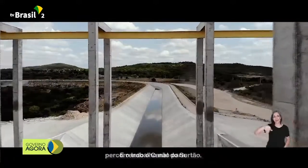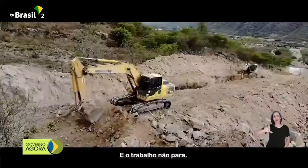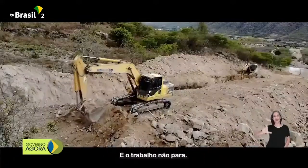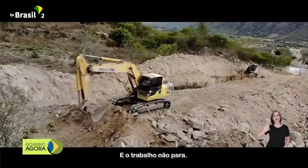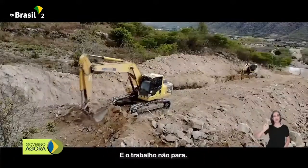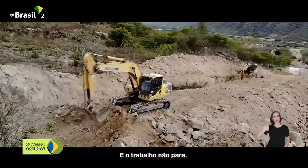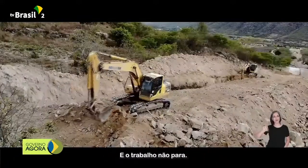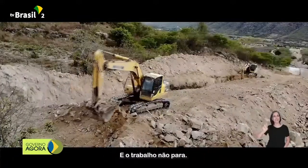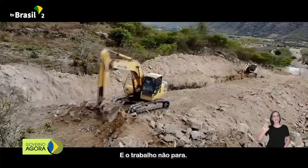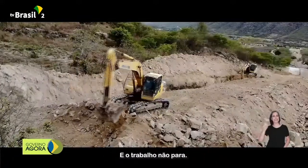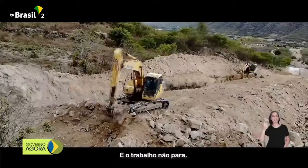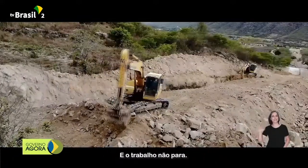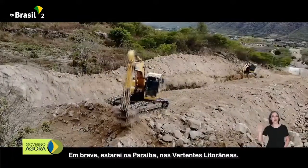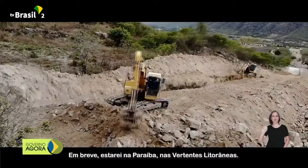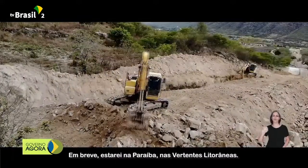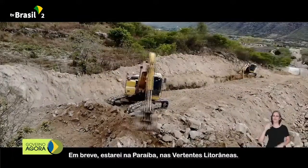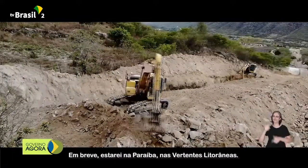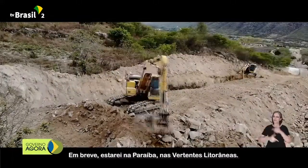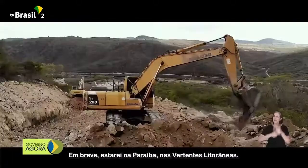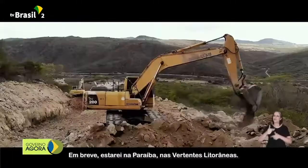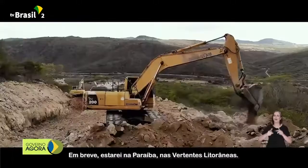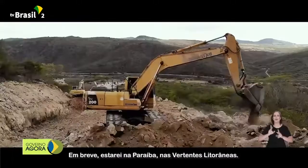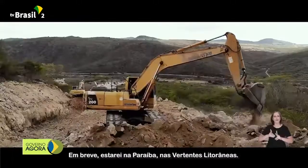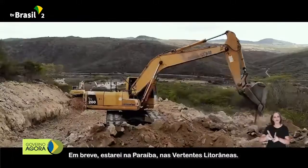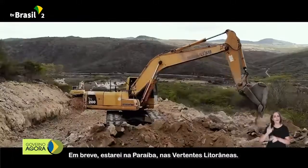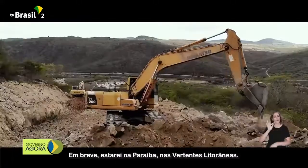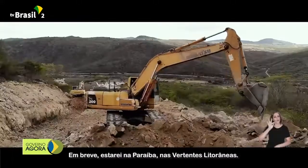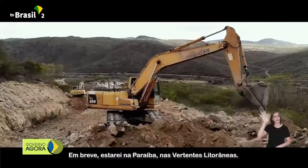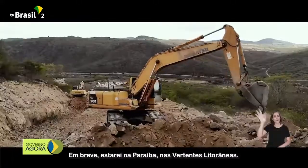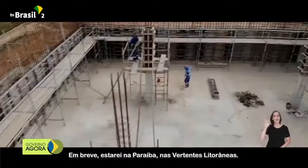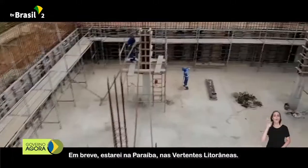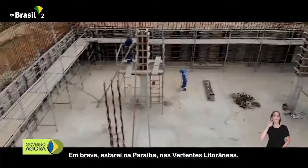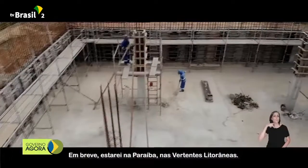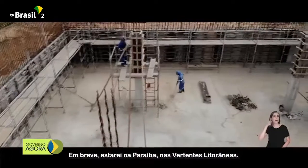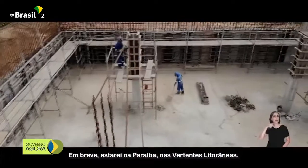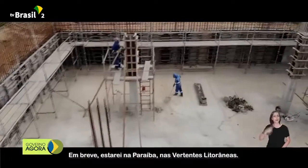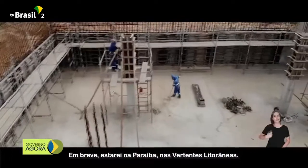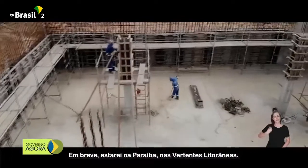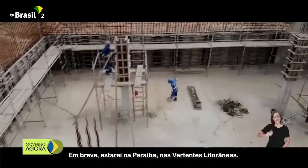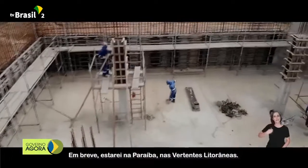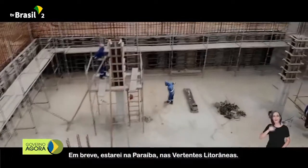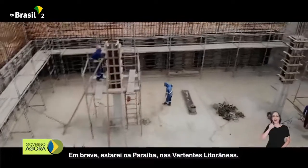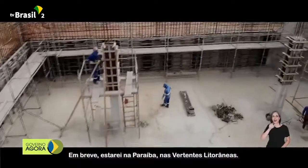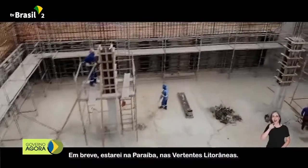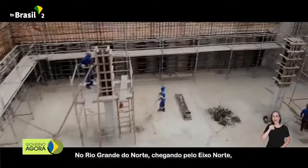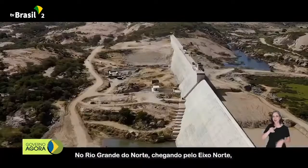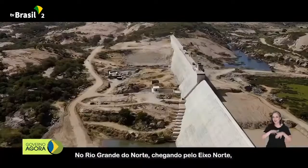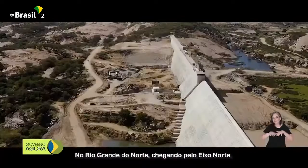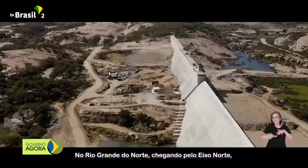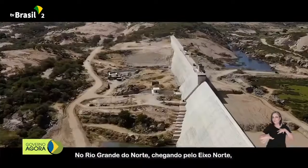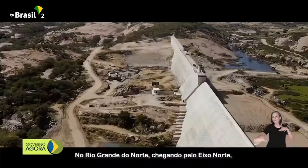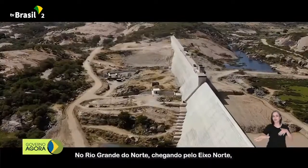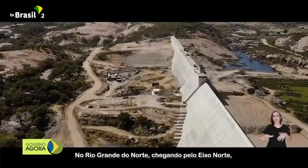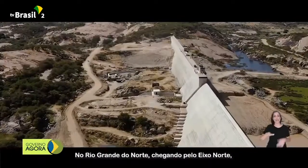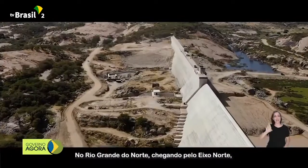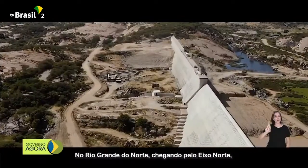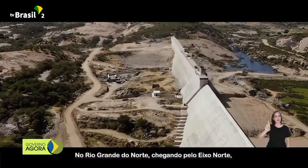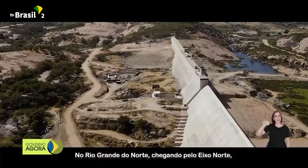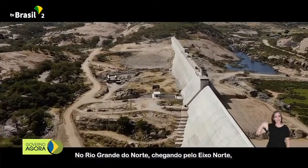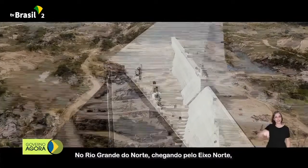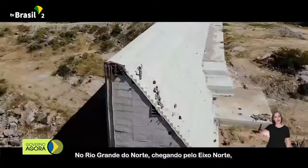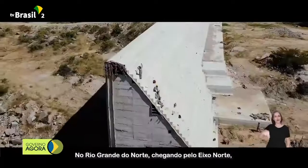Sertão. E o trabalho não para. Em breve, estarei na Paraíba, nas vertentes litorâneas. No Rio Grande do